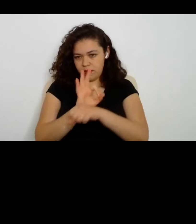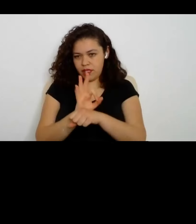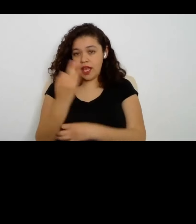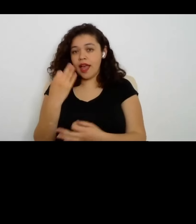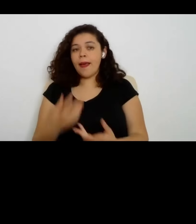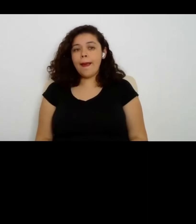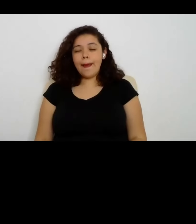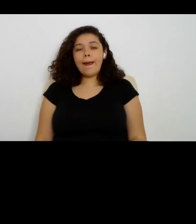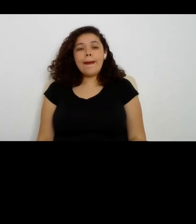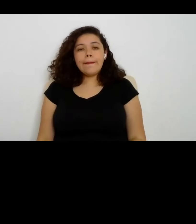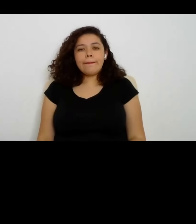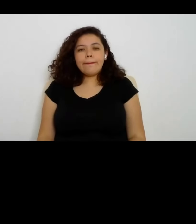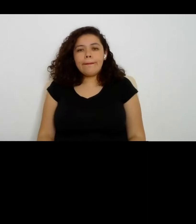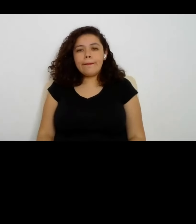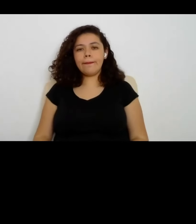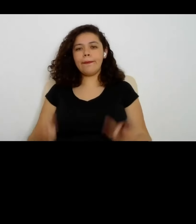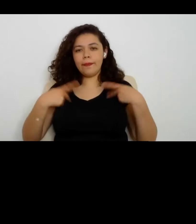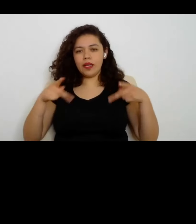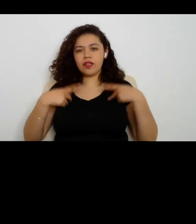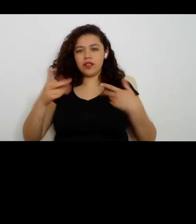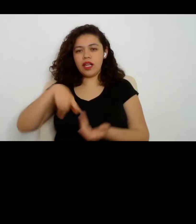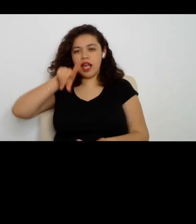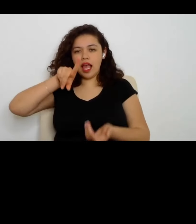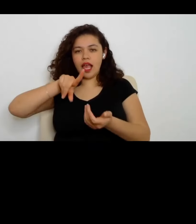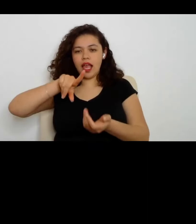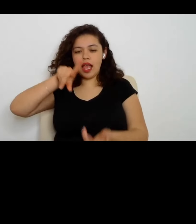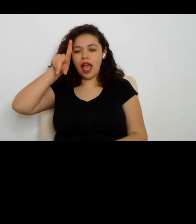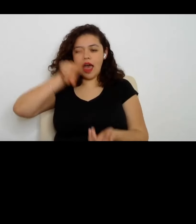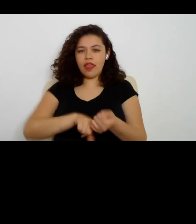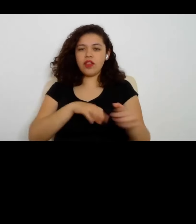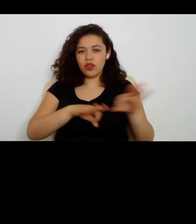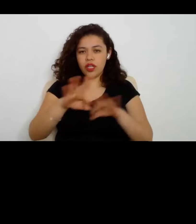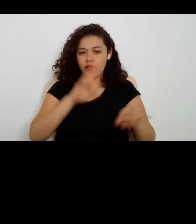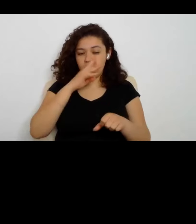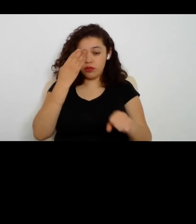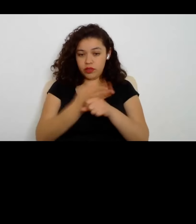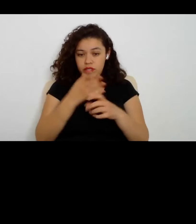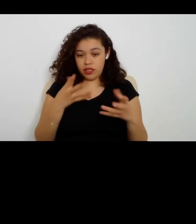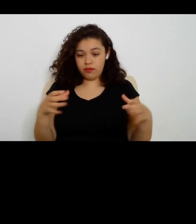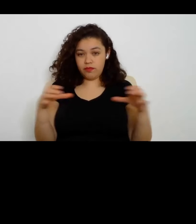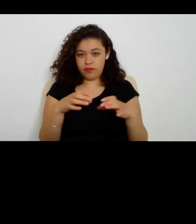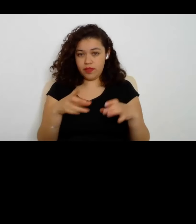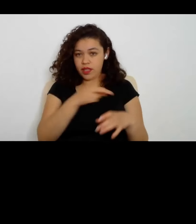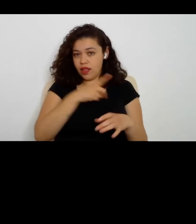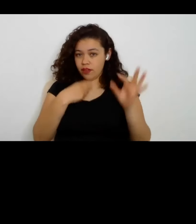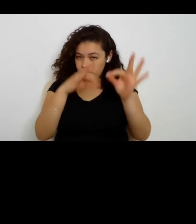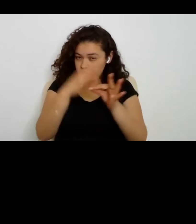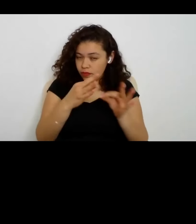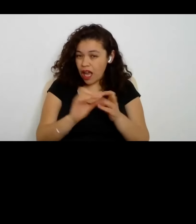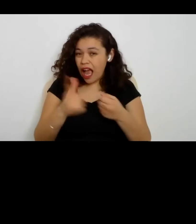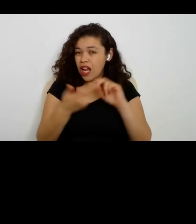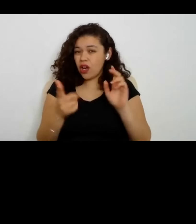los empleados e integrantes del responsable, y son de cumplimiento obligatorio. Y cualquier violación a